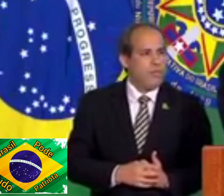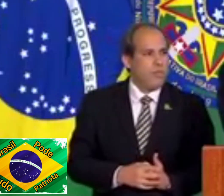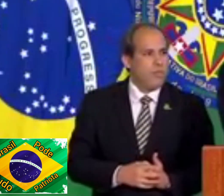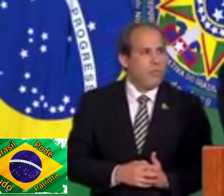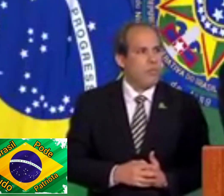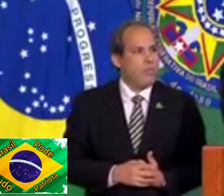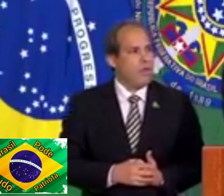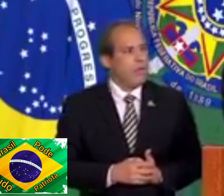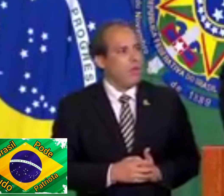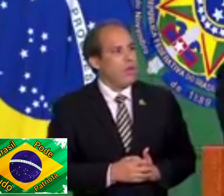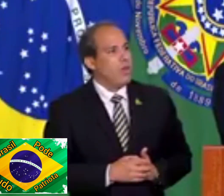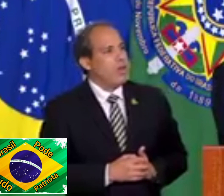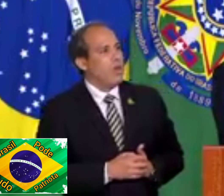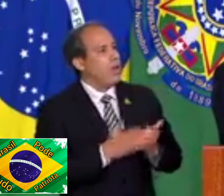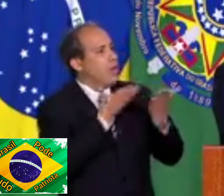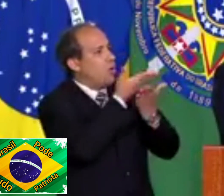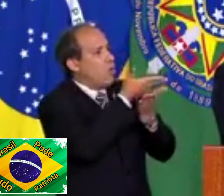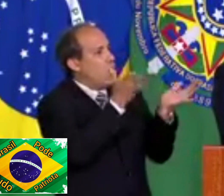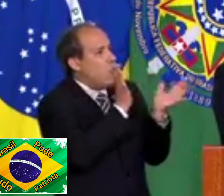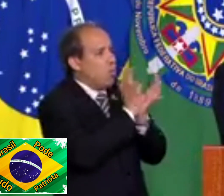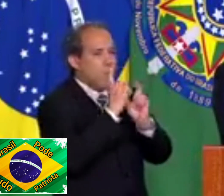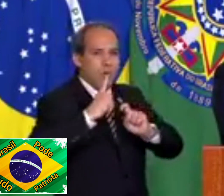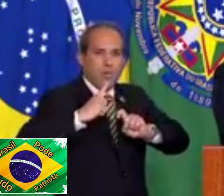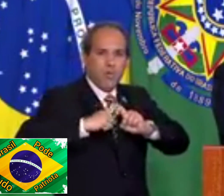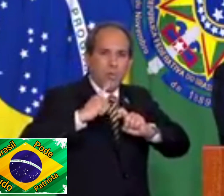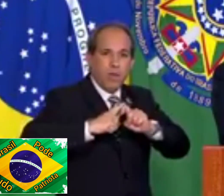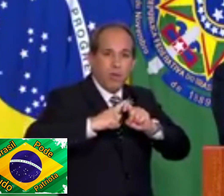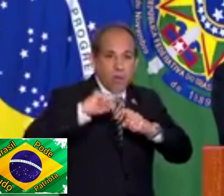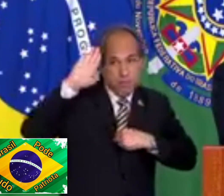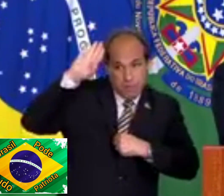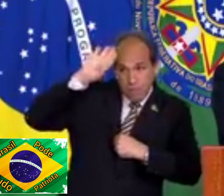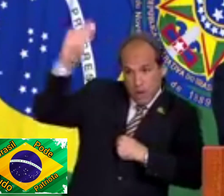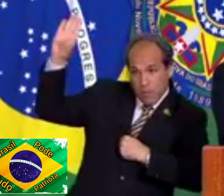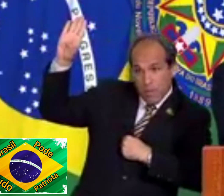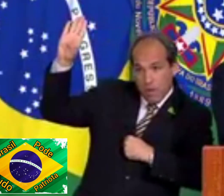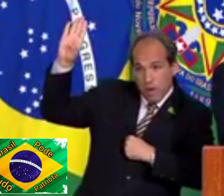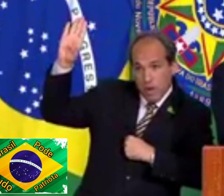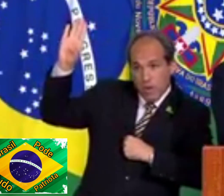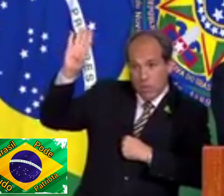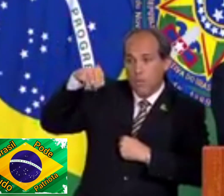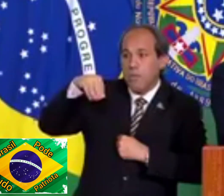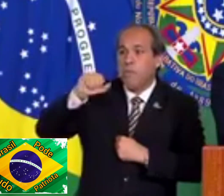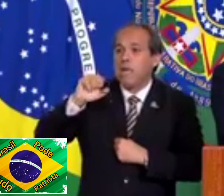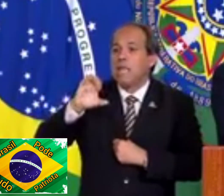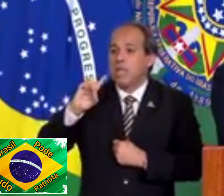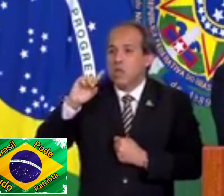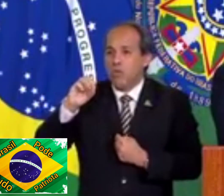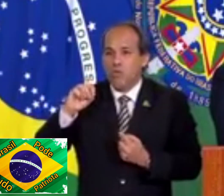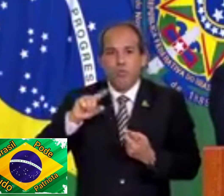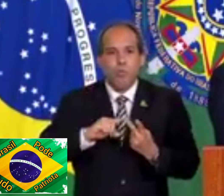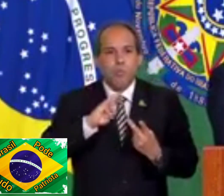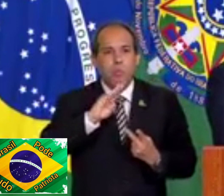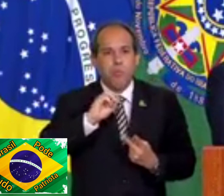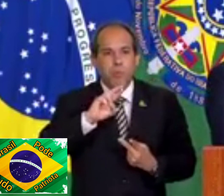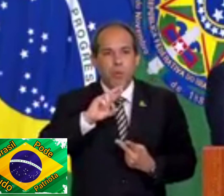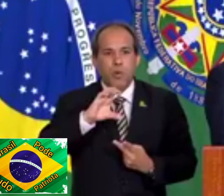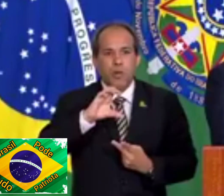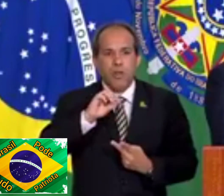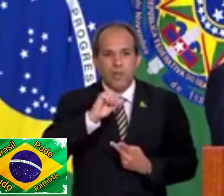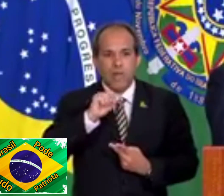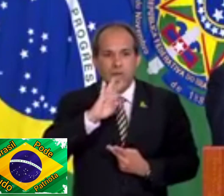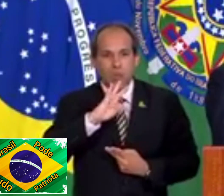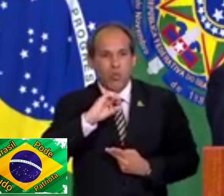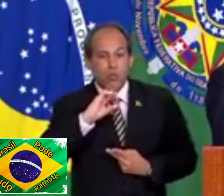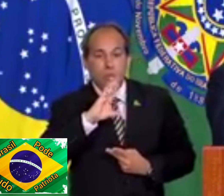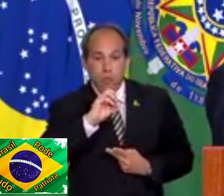A vocês todos, médicos, em especial os doutores Macedo e Borsato,